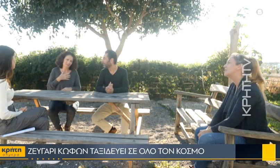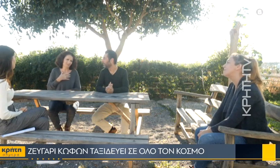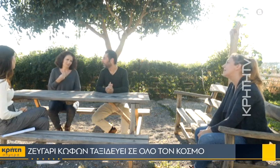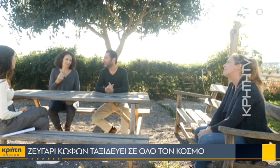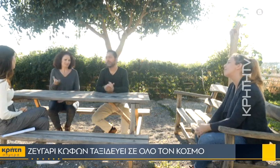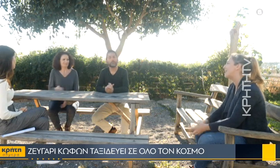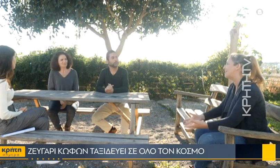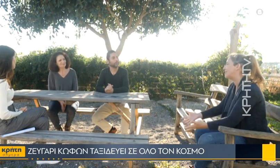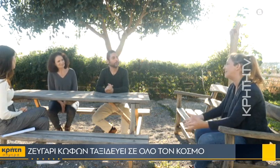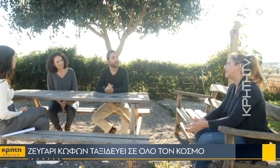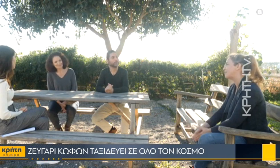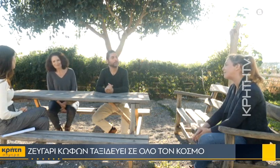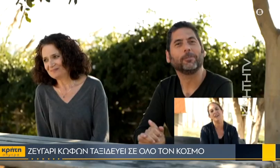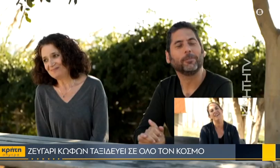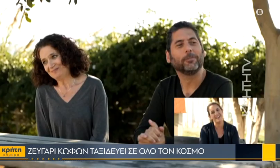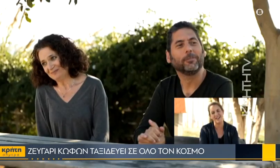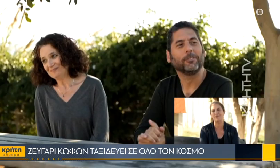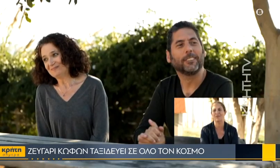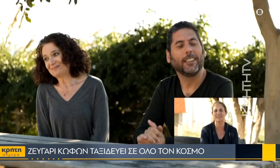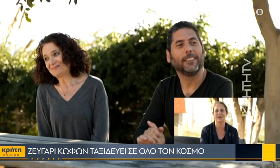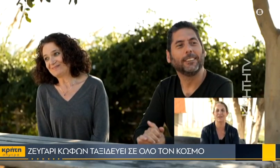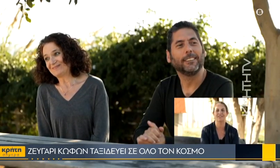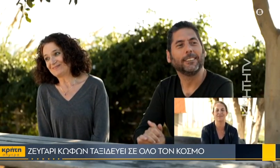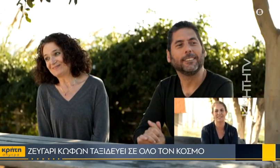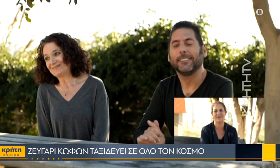Νομίζω ότι είναι μια πολύ καλή ευκαιρία και αφορμή για